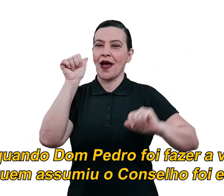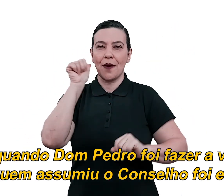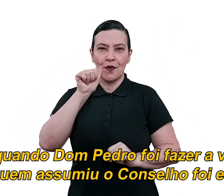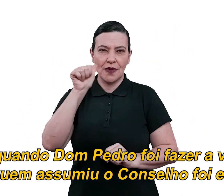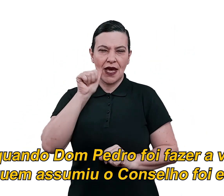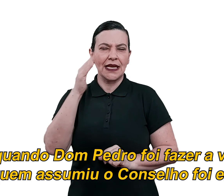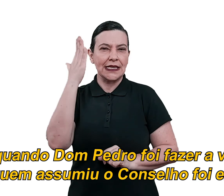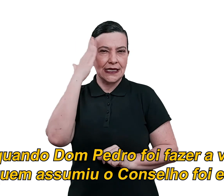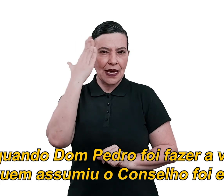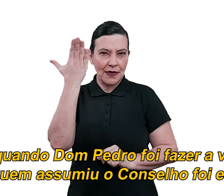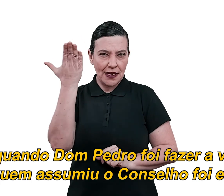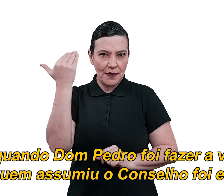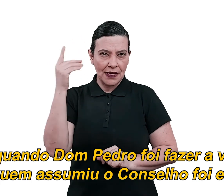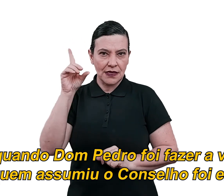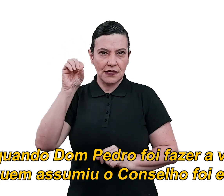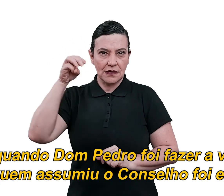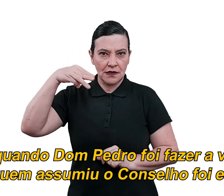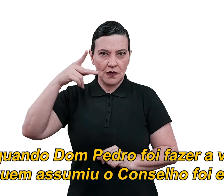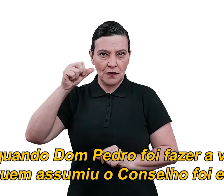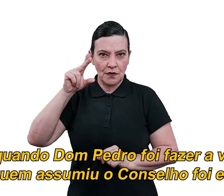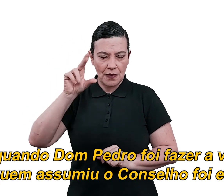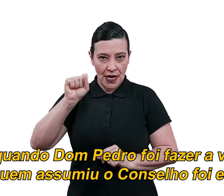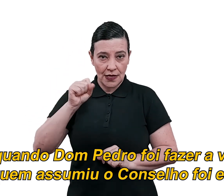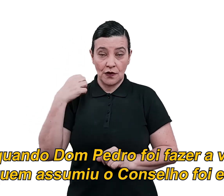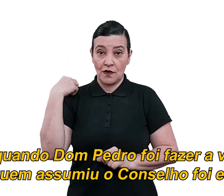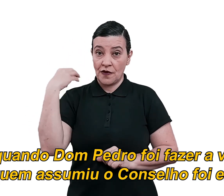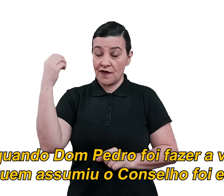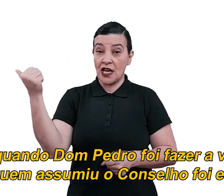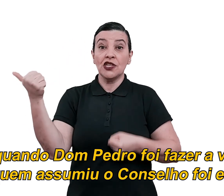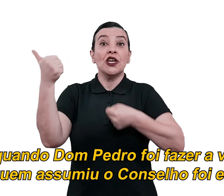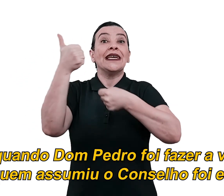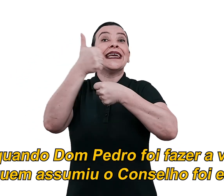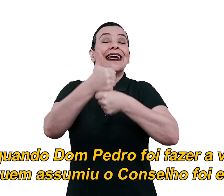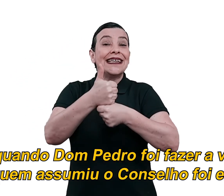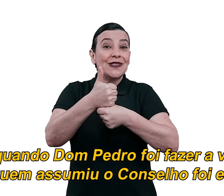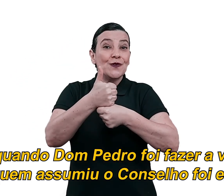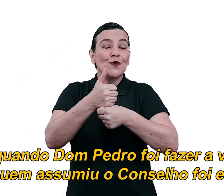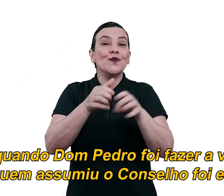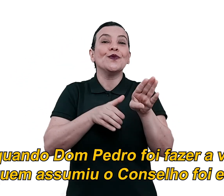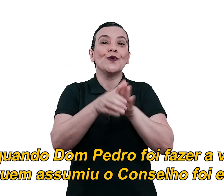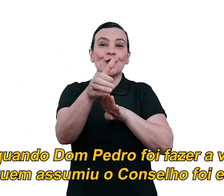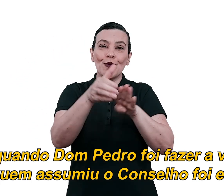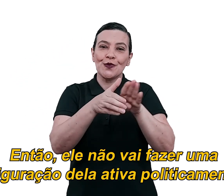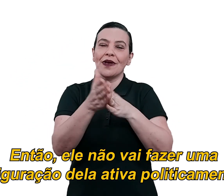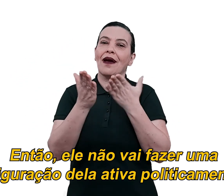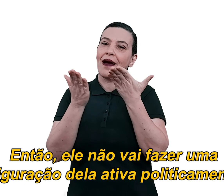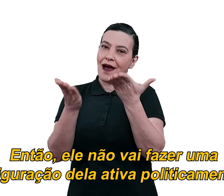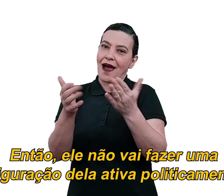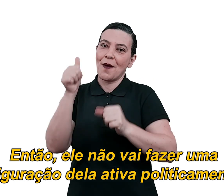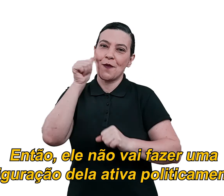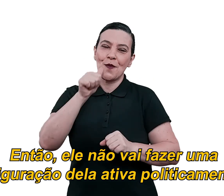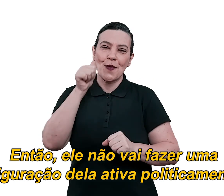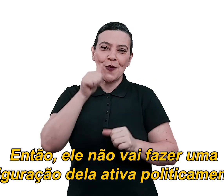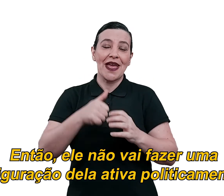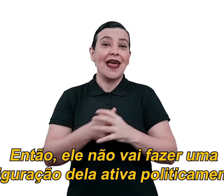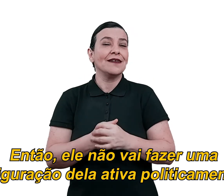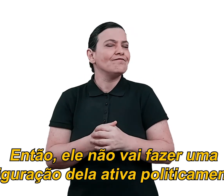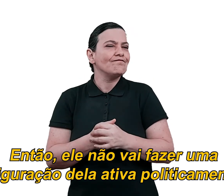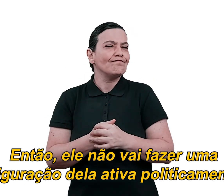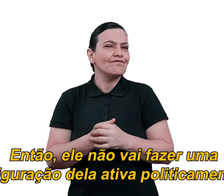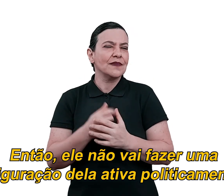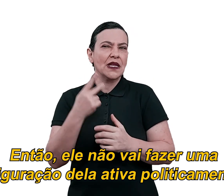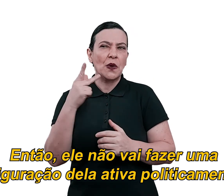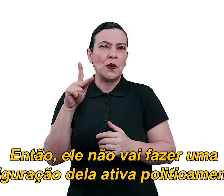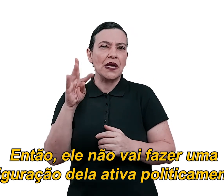sabe, por exemplo, quando Dom Pedro foi fazer a viagem, quem assumiu o conselho foi ela, né? Então, ele